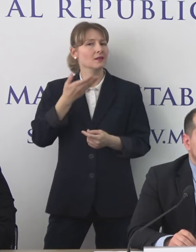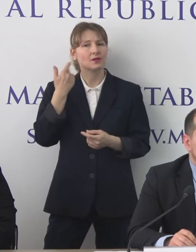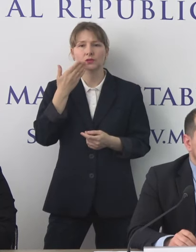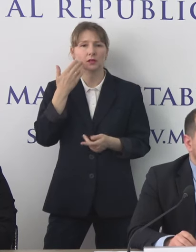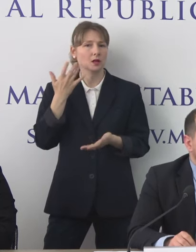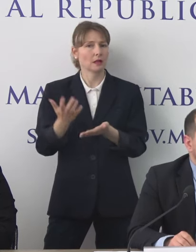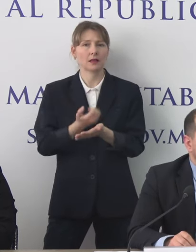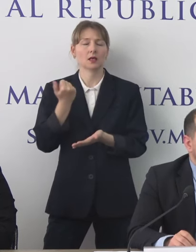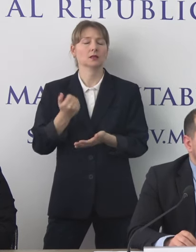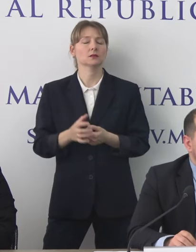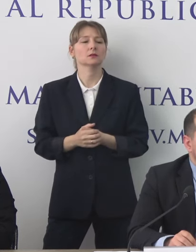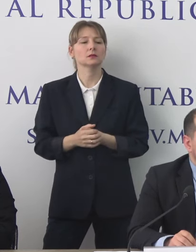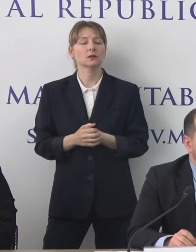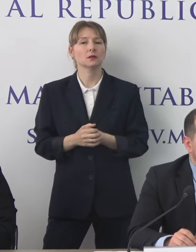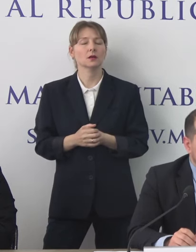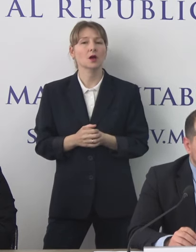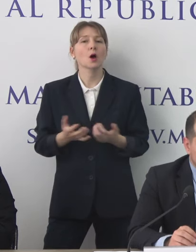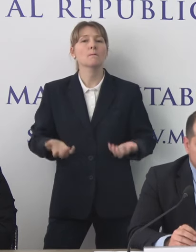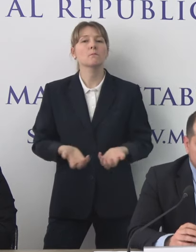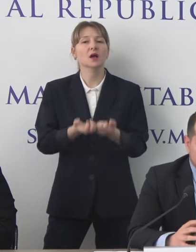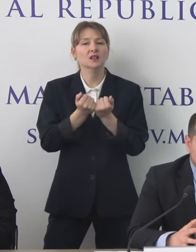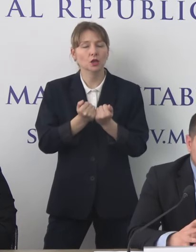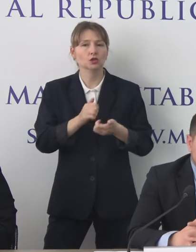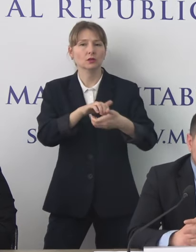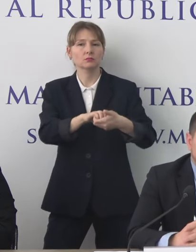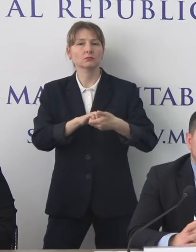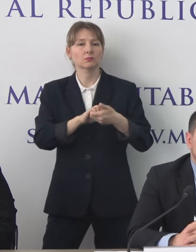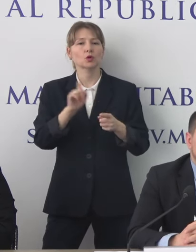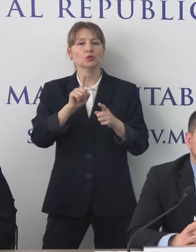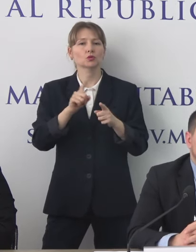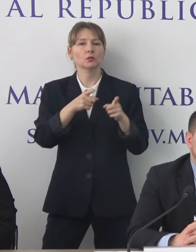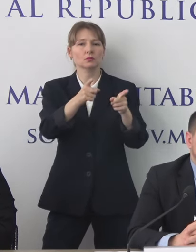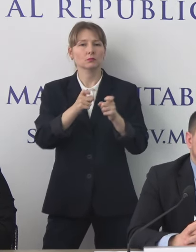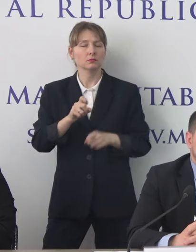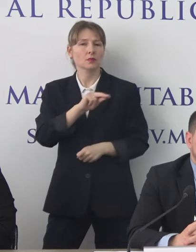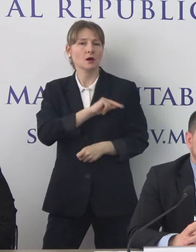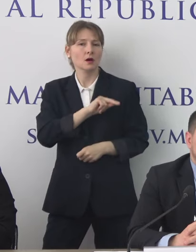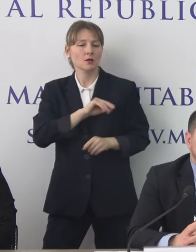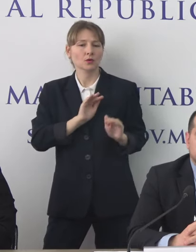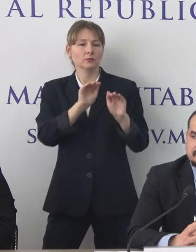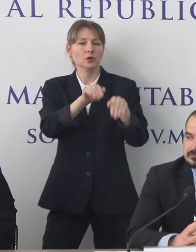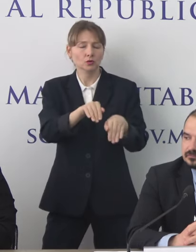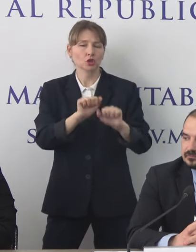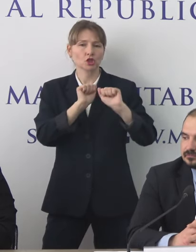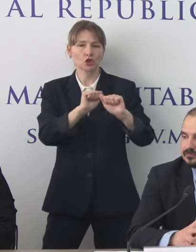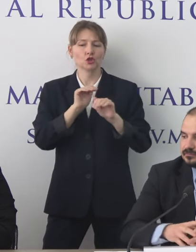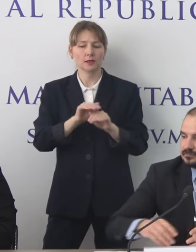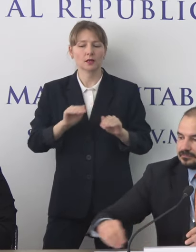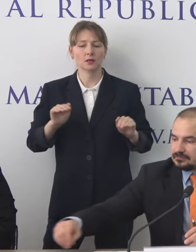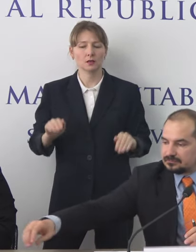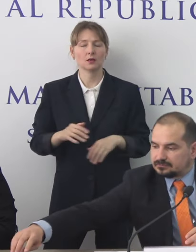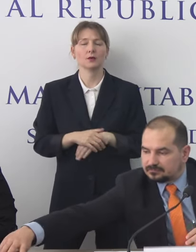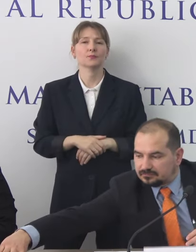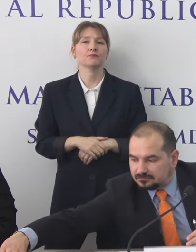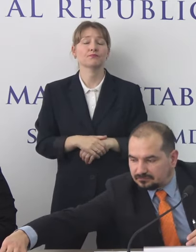de găsit, suportul partenerilor pentru a angaja mai mulți specialiști în protecția copilului. Din